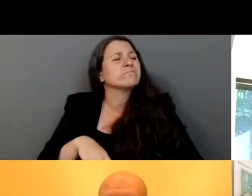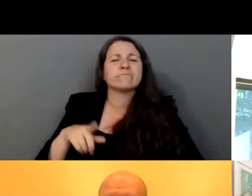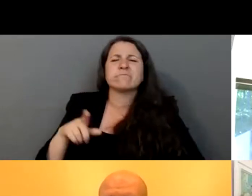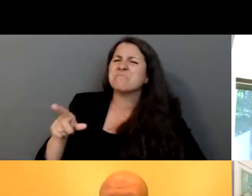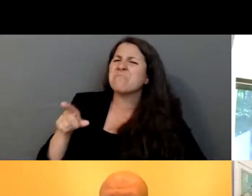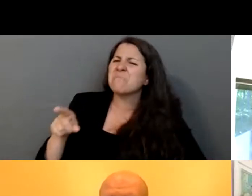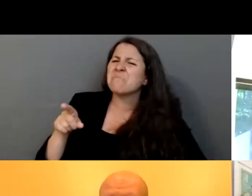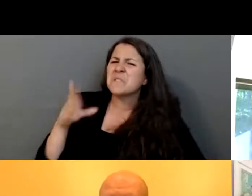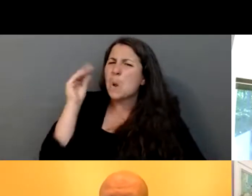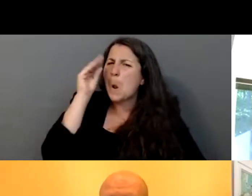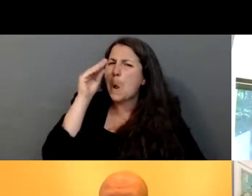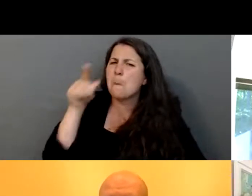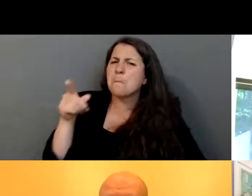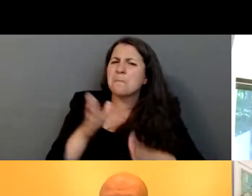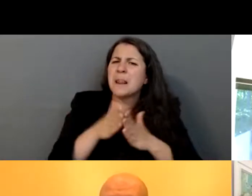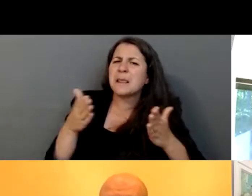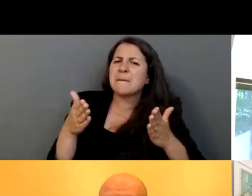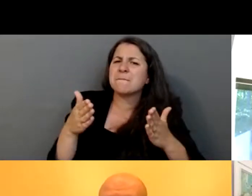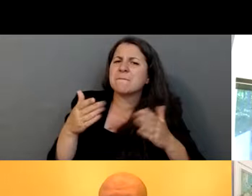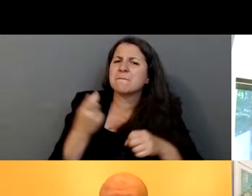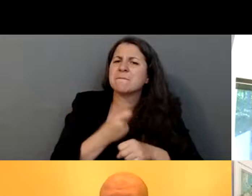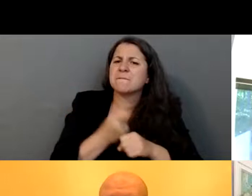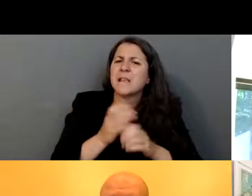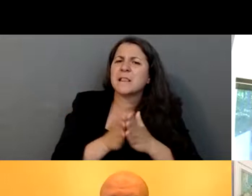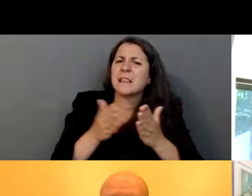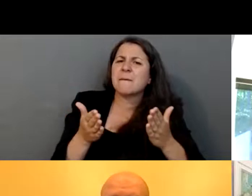je pense que c'est lui qui avait fait le livre, là,